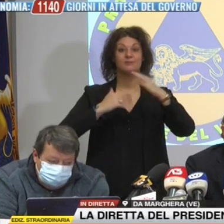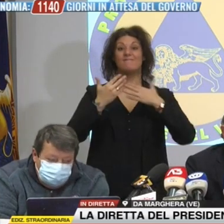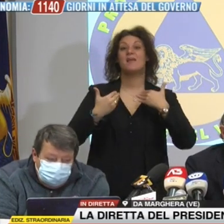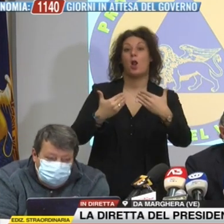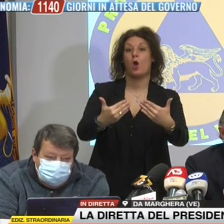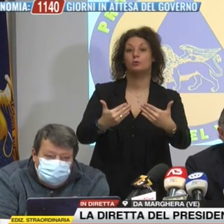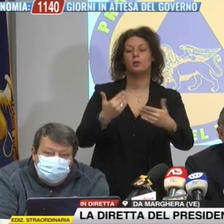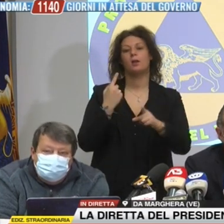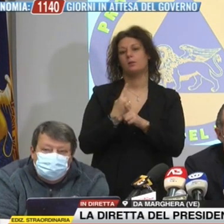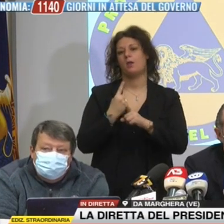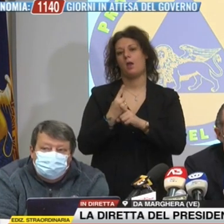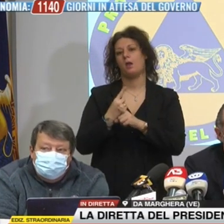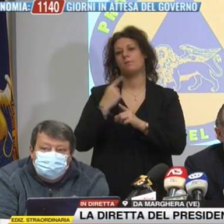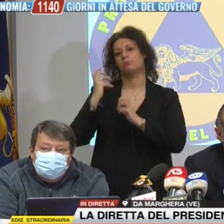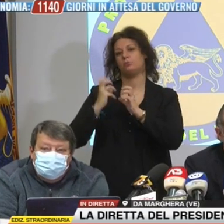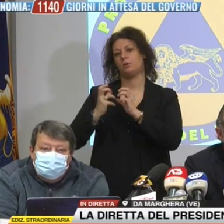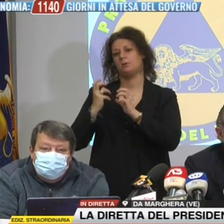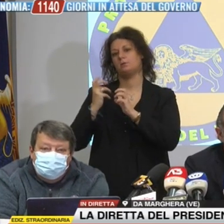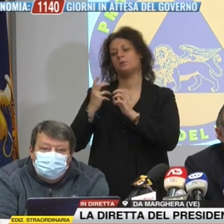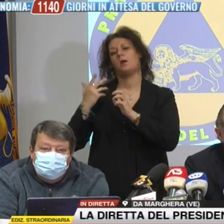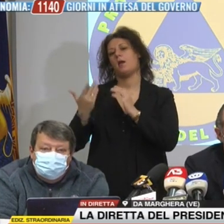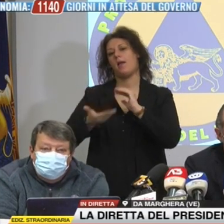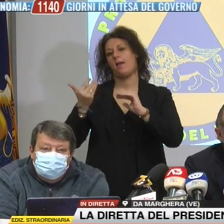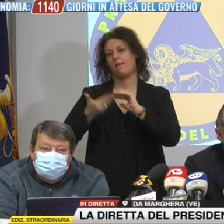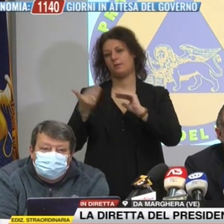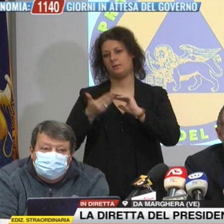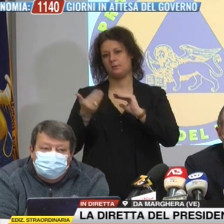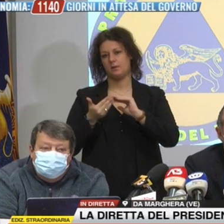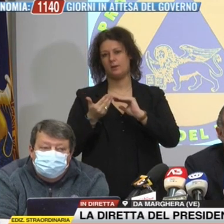commissariale, perché se pensiamo di entrare nell'ottica della legge dei lavori pubblici,